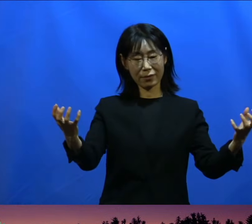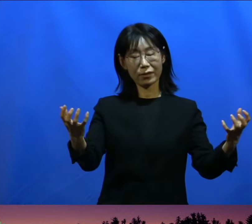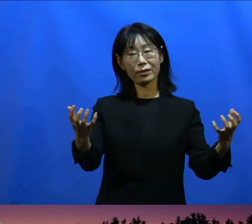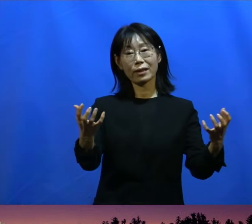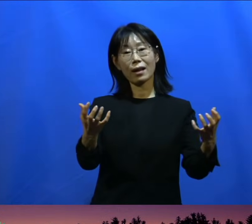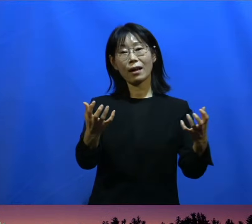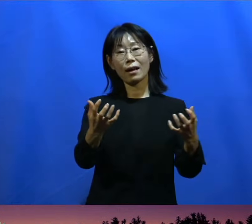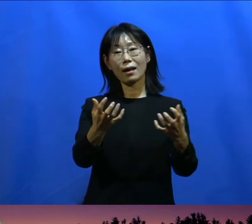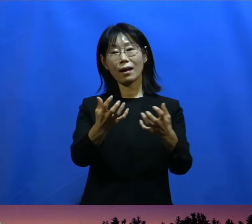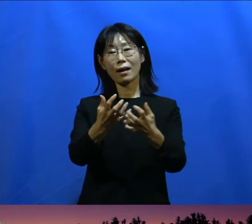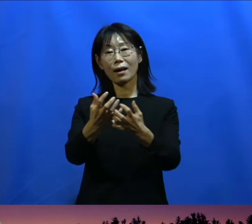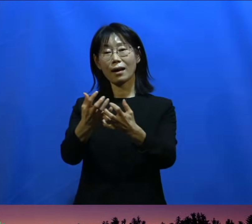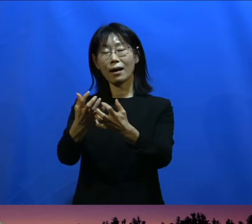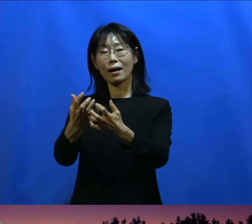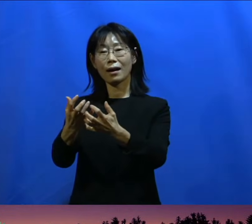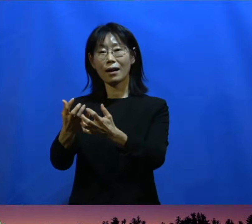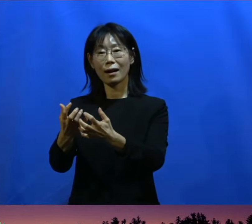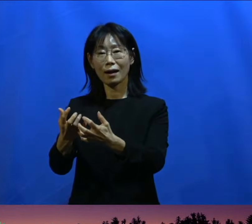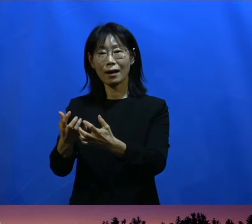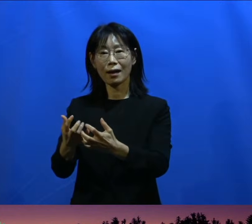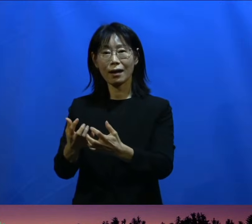가득하도다.